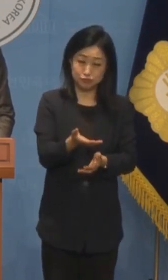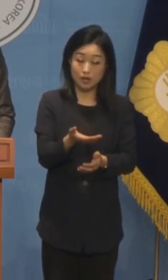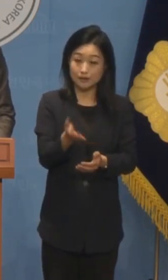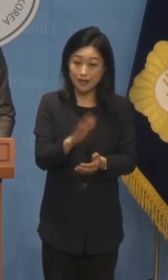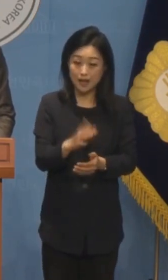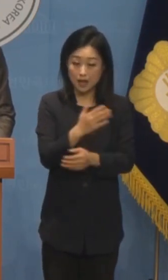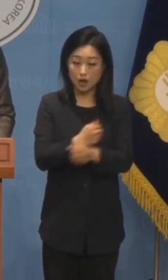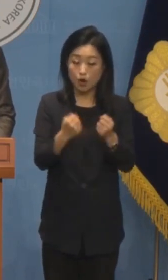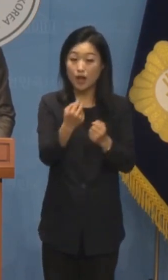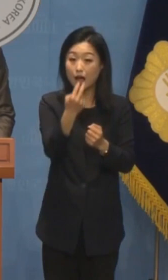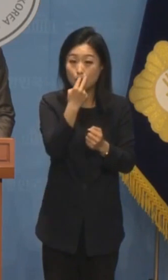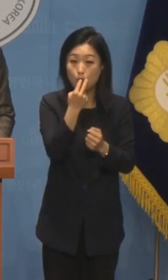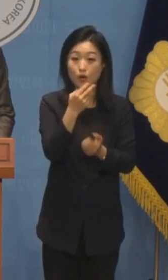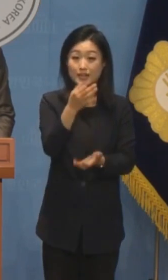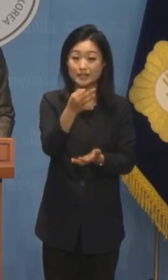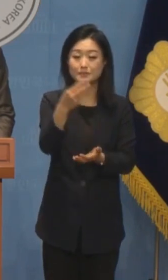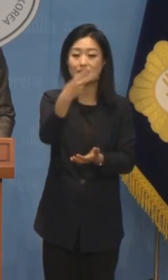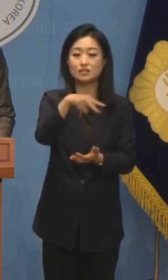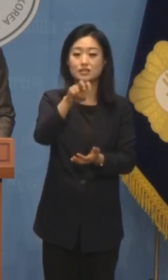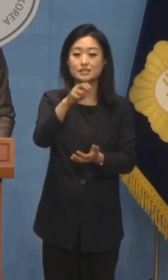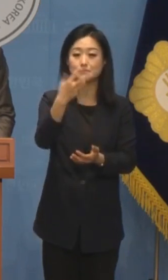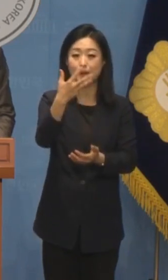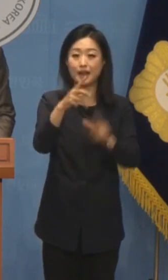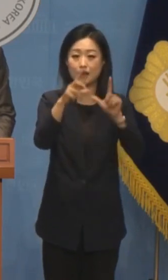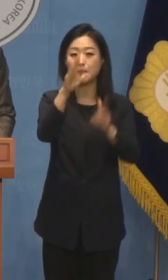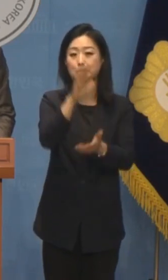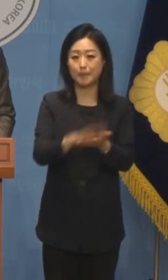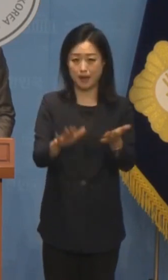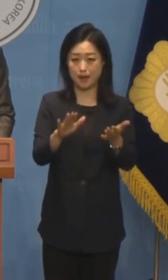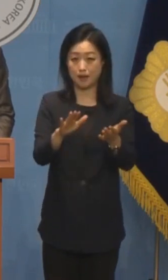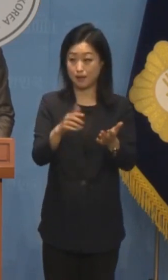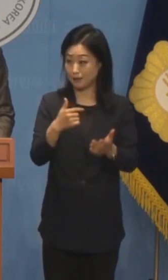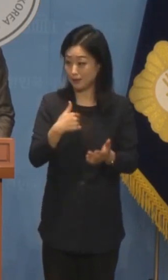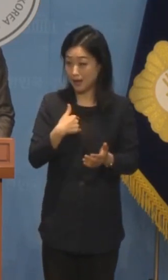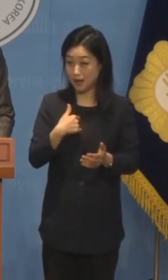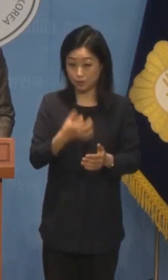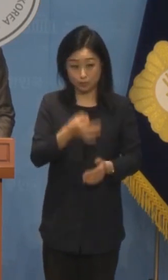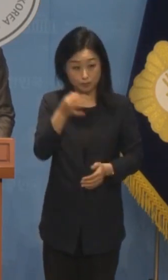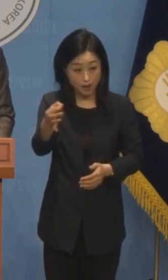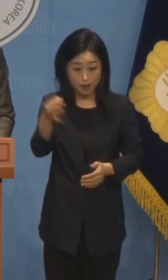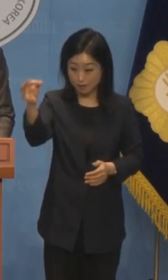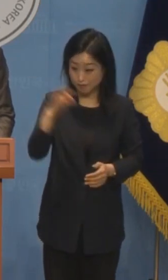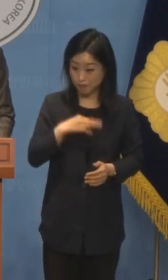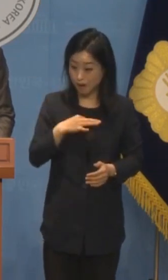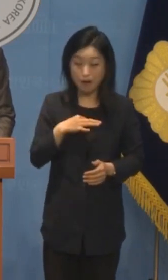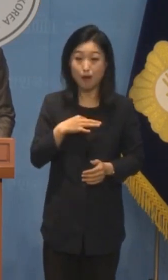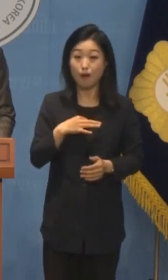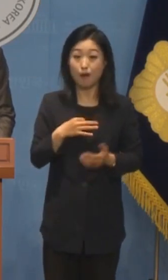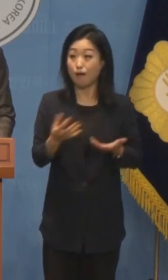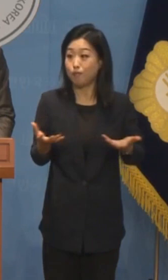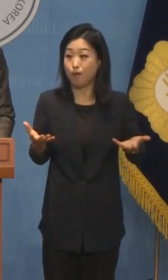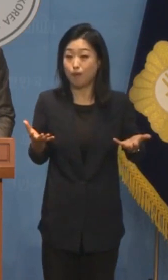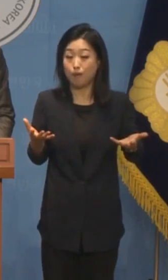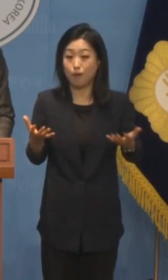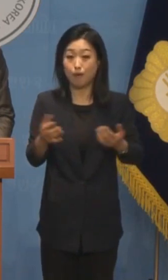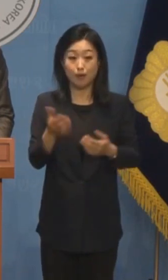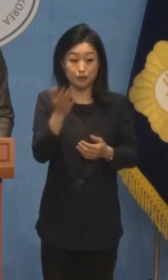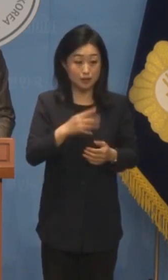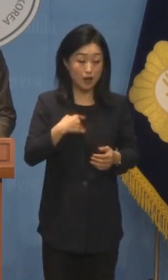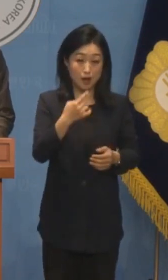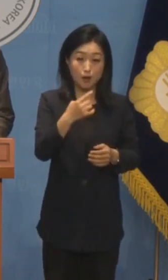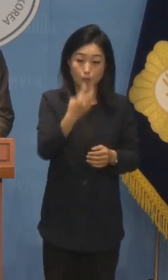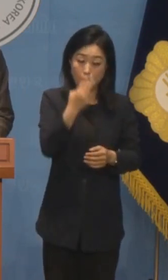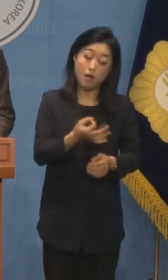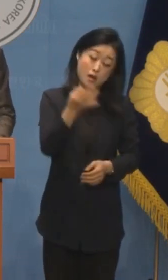건강보험기금조차 2028년에는 고갈될 예정입니다. 받을 수 있을지도 불확실한 4대 보험의 보험료율은 매년 상승하고